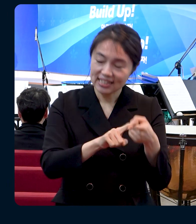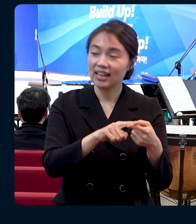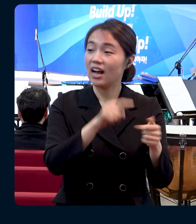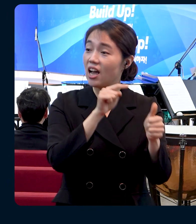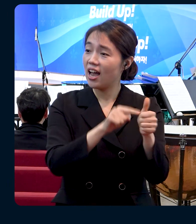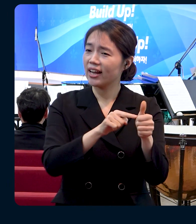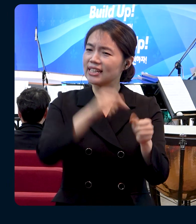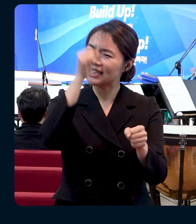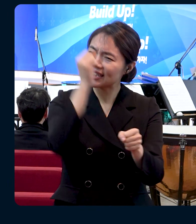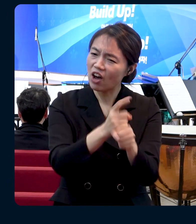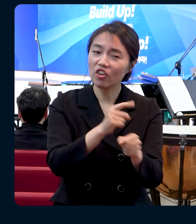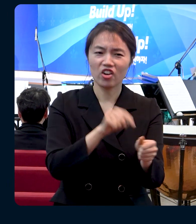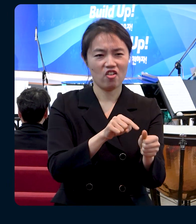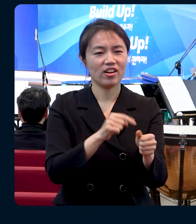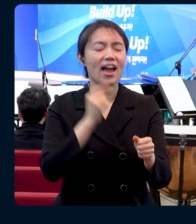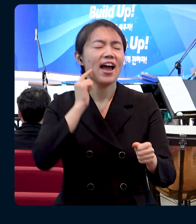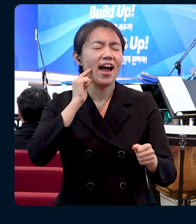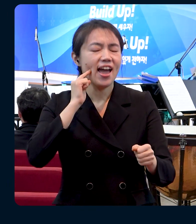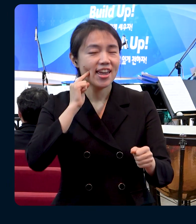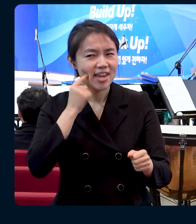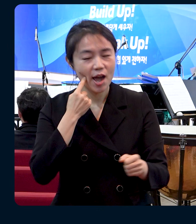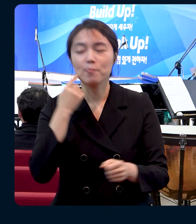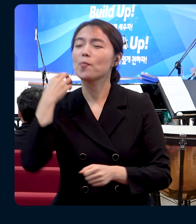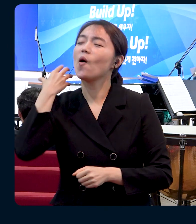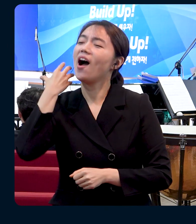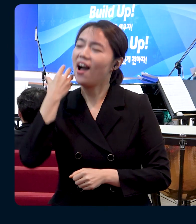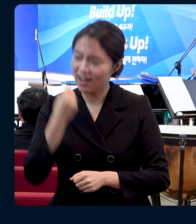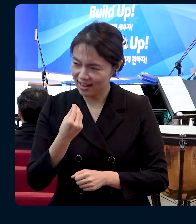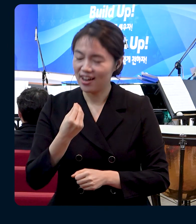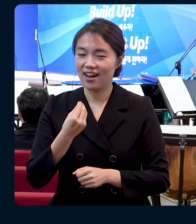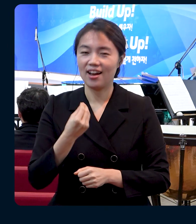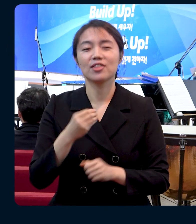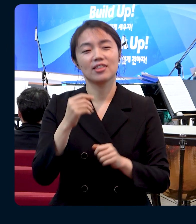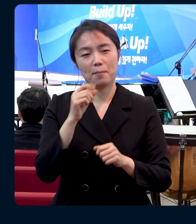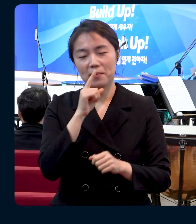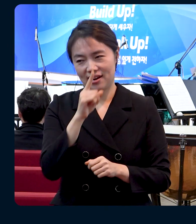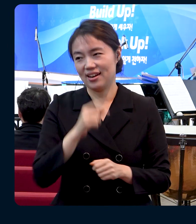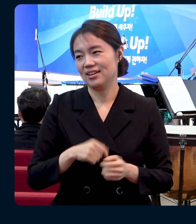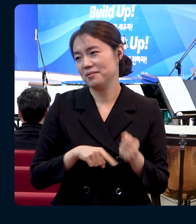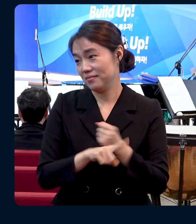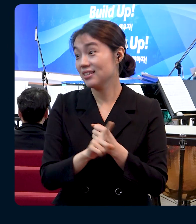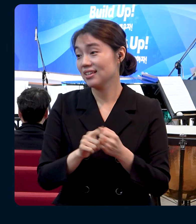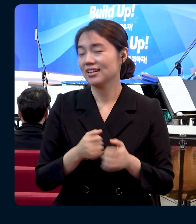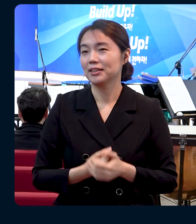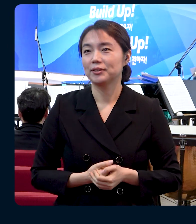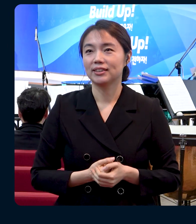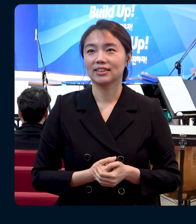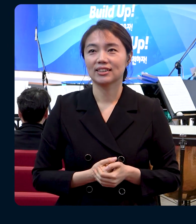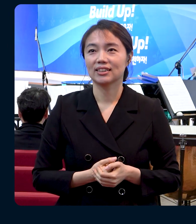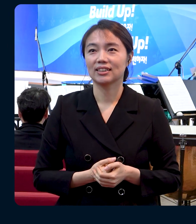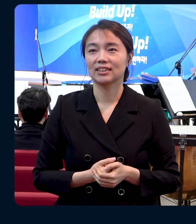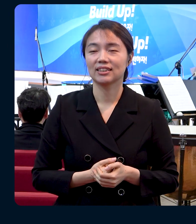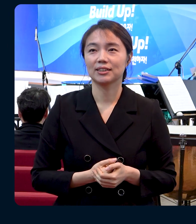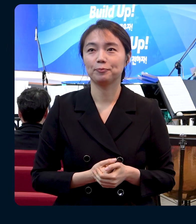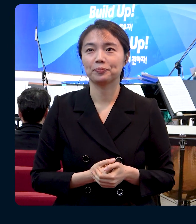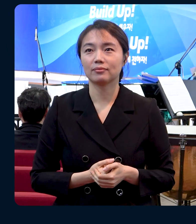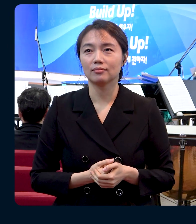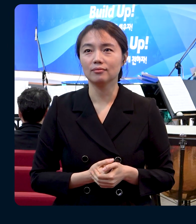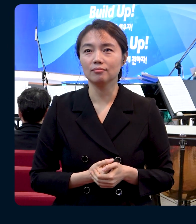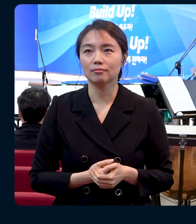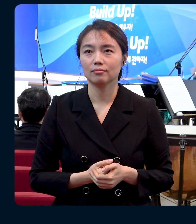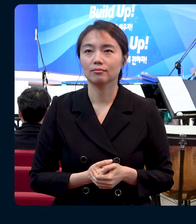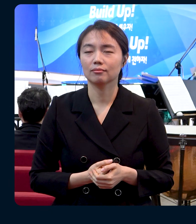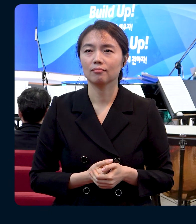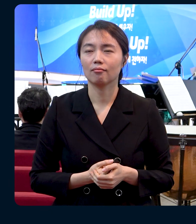사람의 됨됨이가 정말 아름답고 매력이 있었다, 그 얘기거든요. 특히 정말 이해가 안